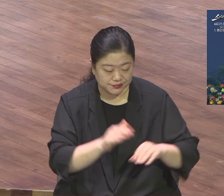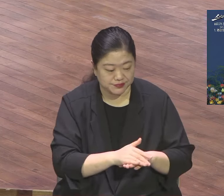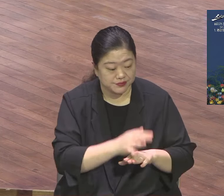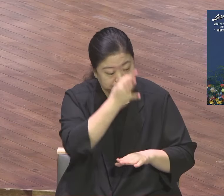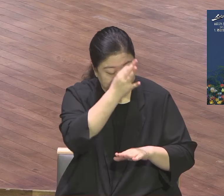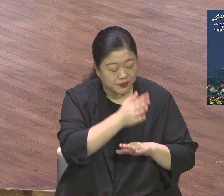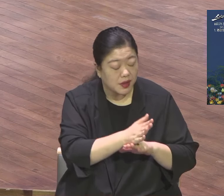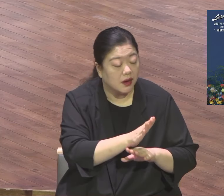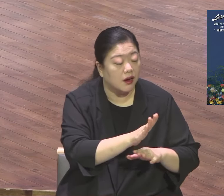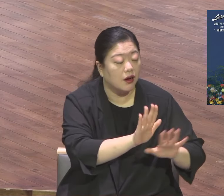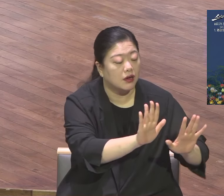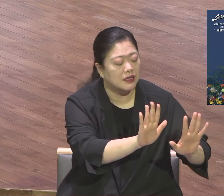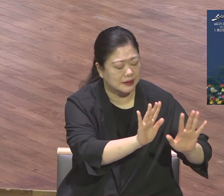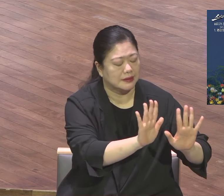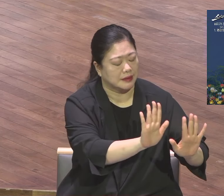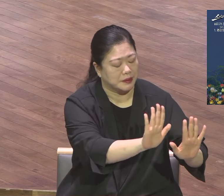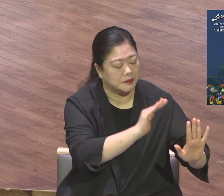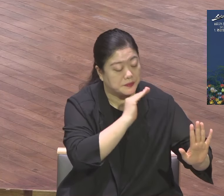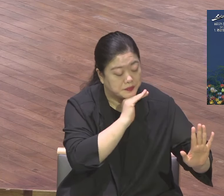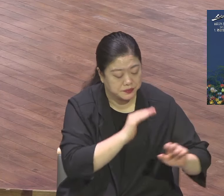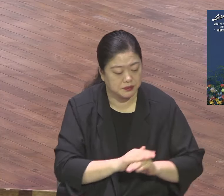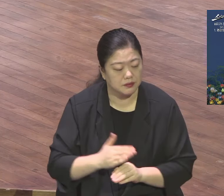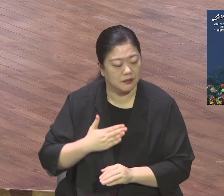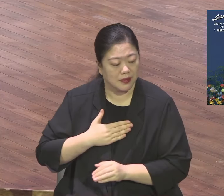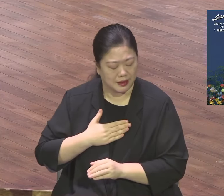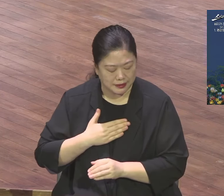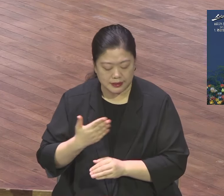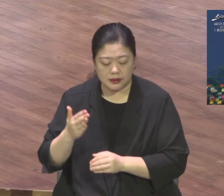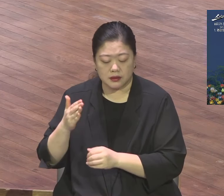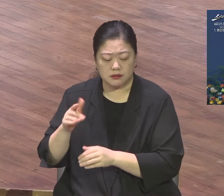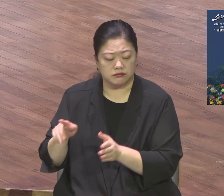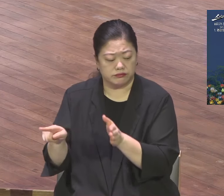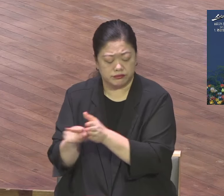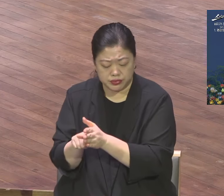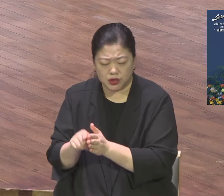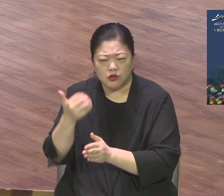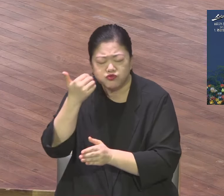때 보장된 축복을 받는다.